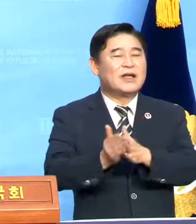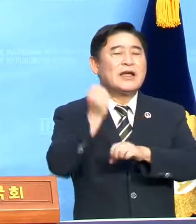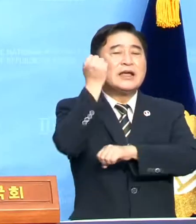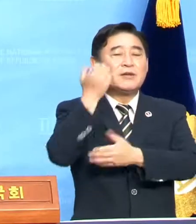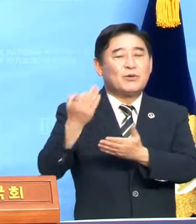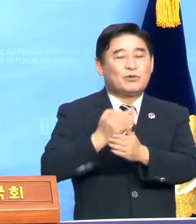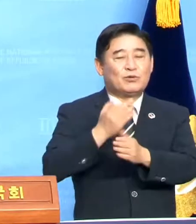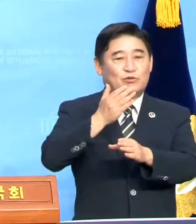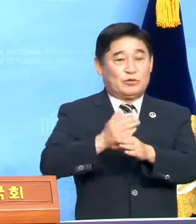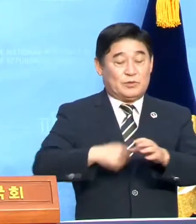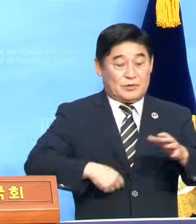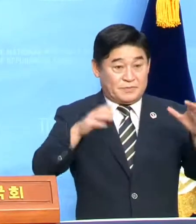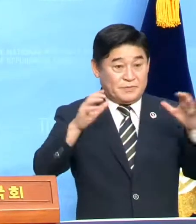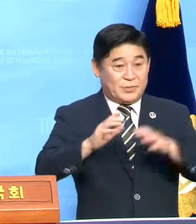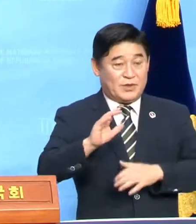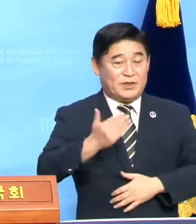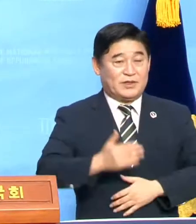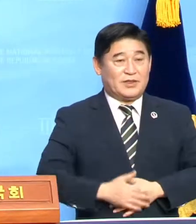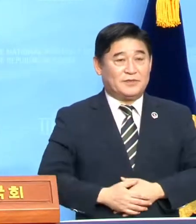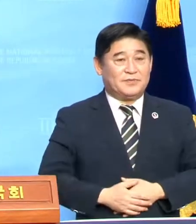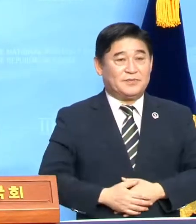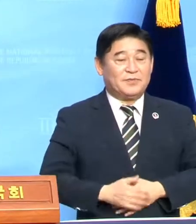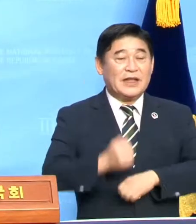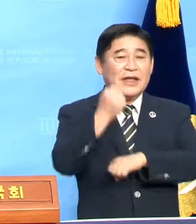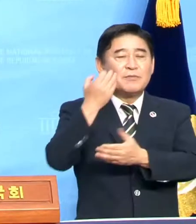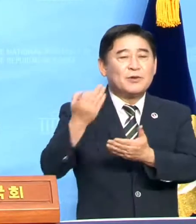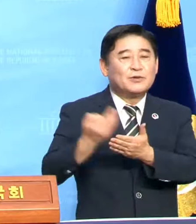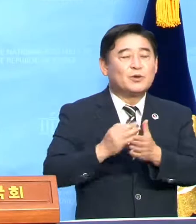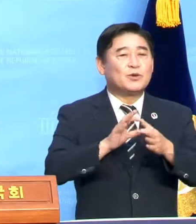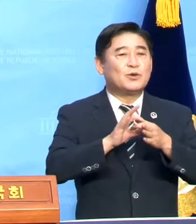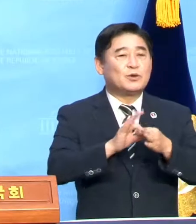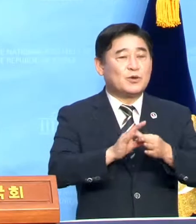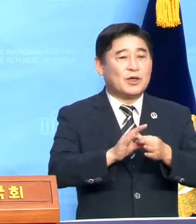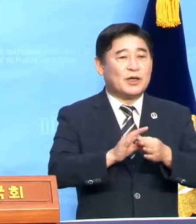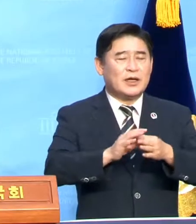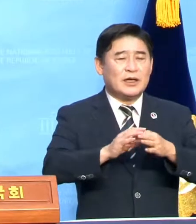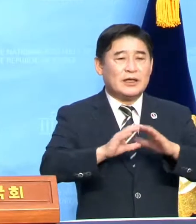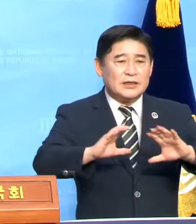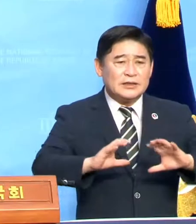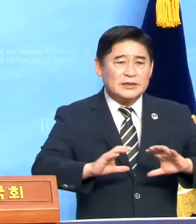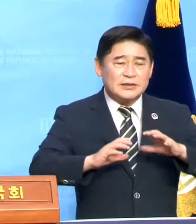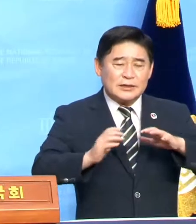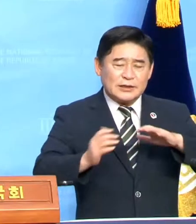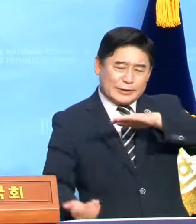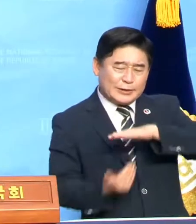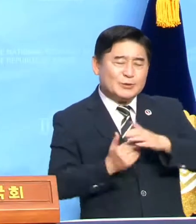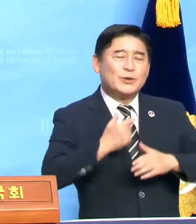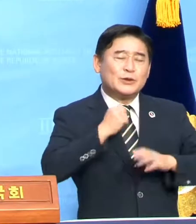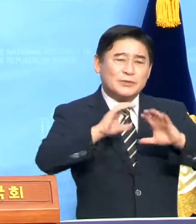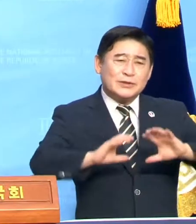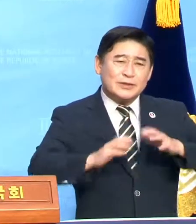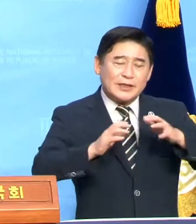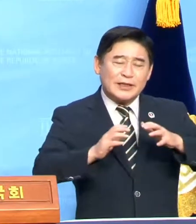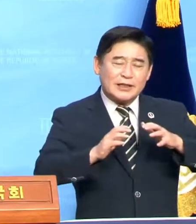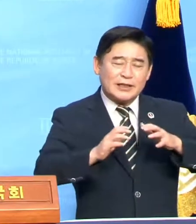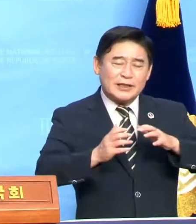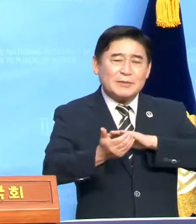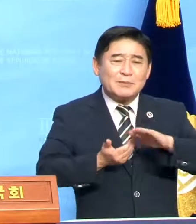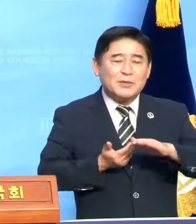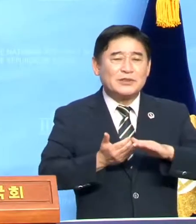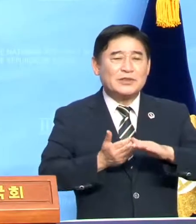중심으로 힘을 모읍니다 기본소득 을 통해 어떤 세상을 실현하고자 하는 지 미리 엿보게